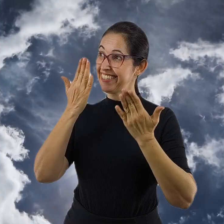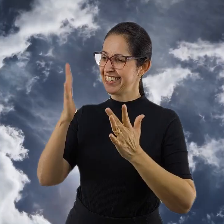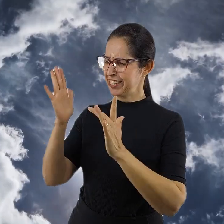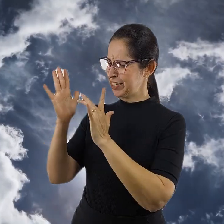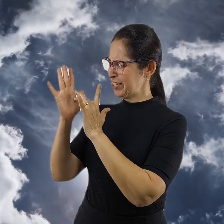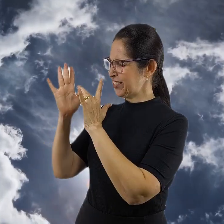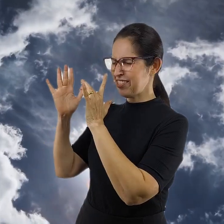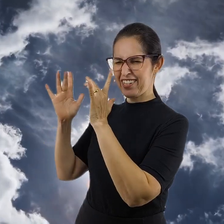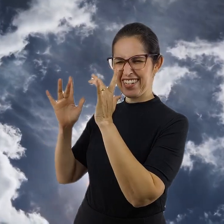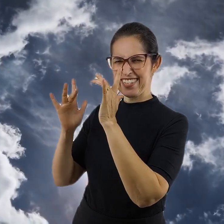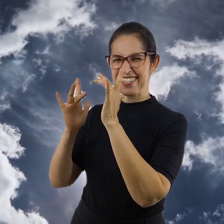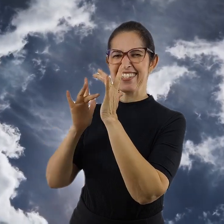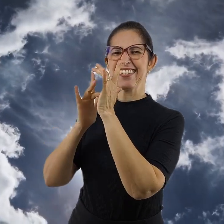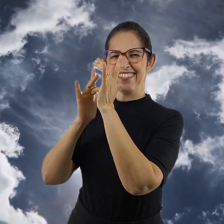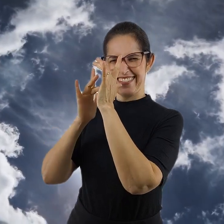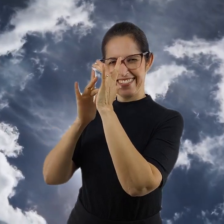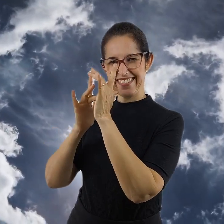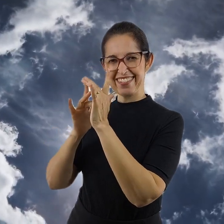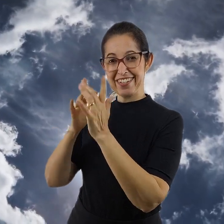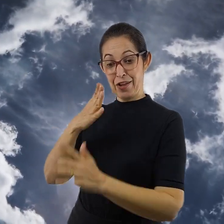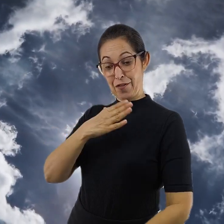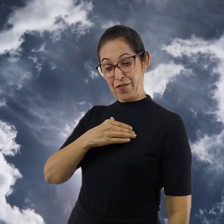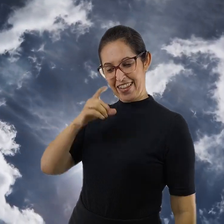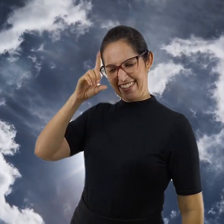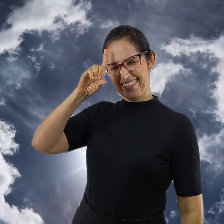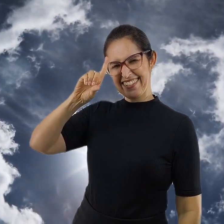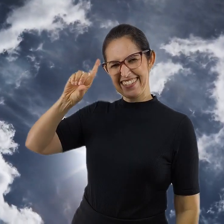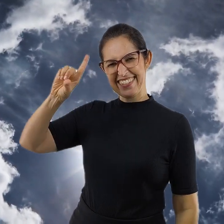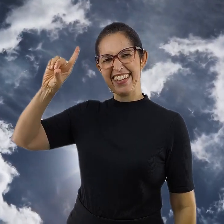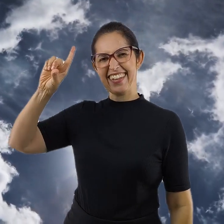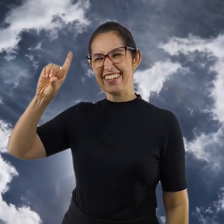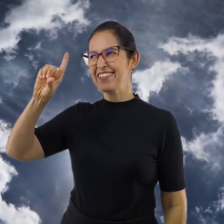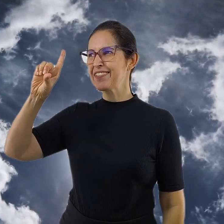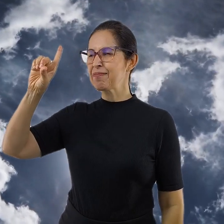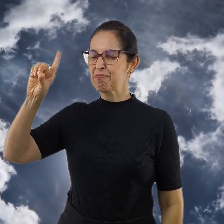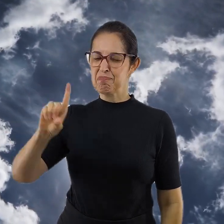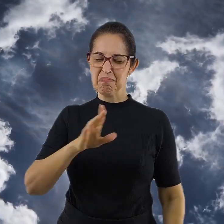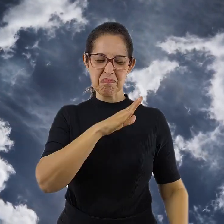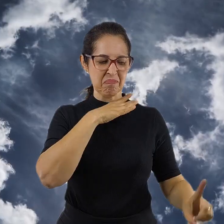no sangue do Filho Jesus.